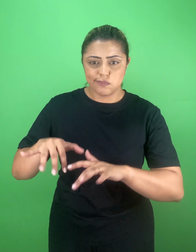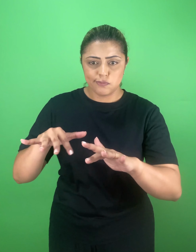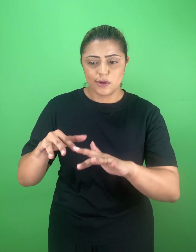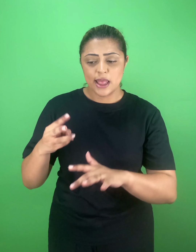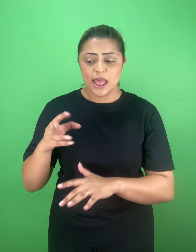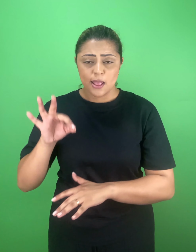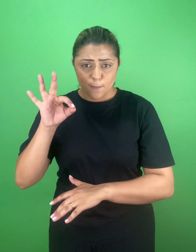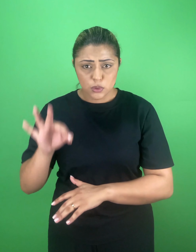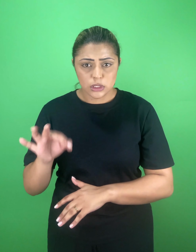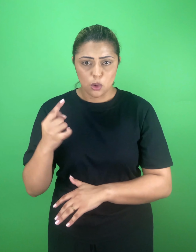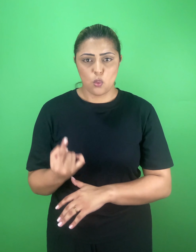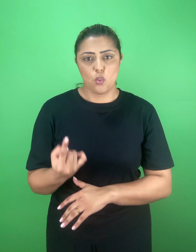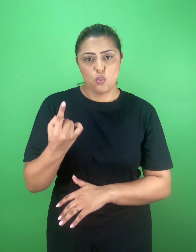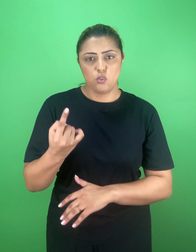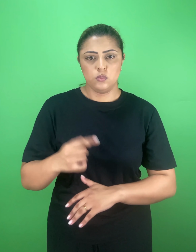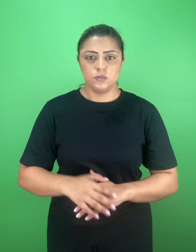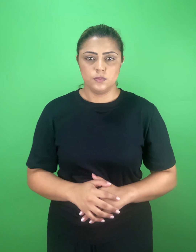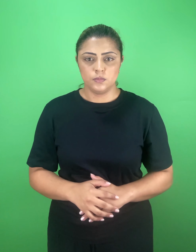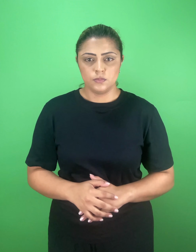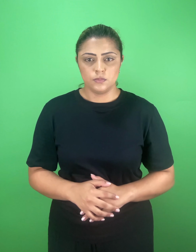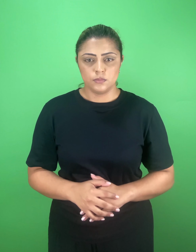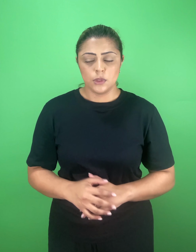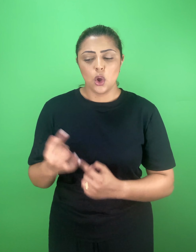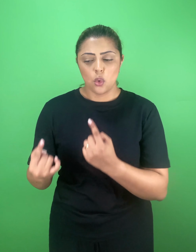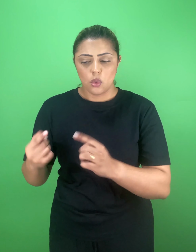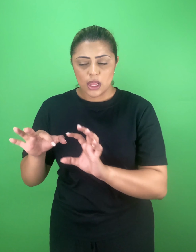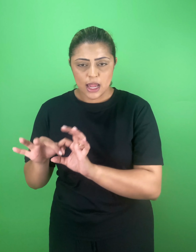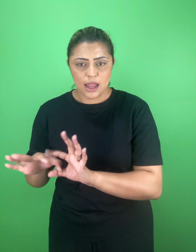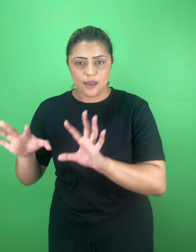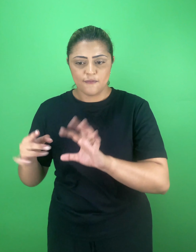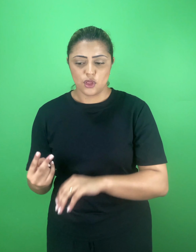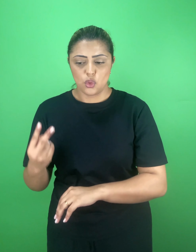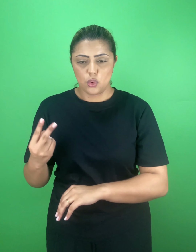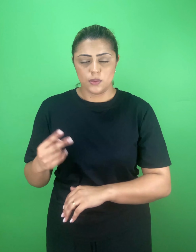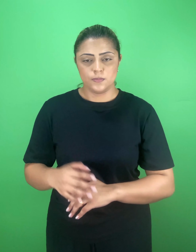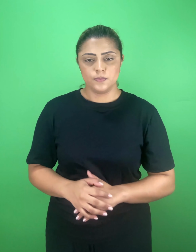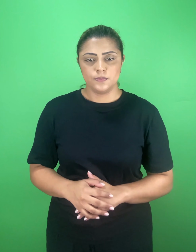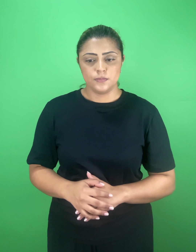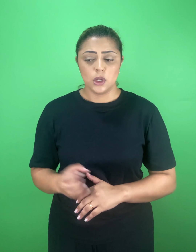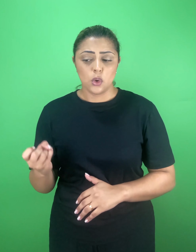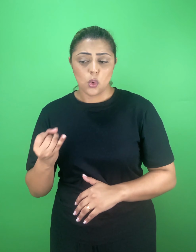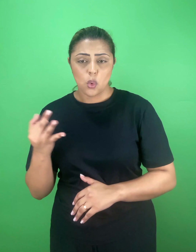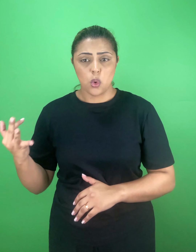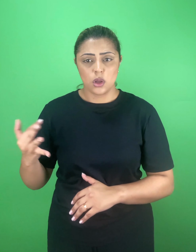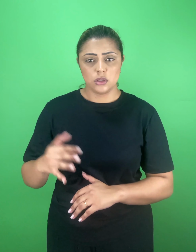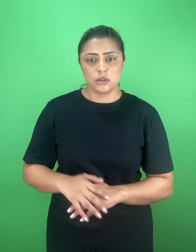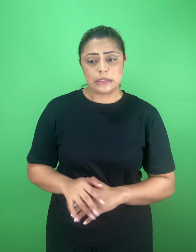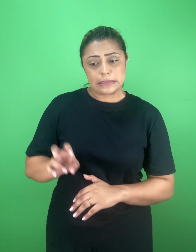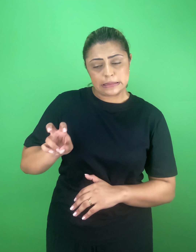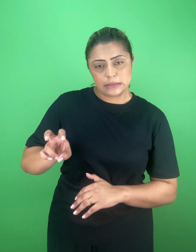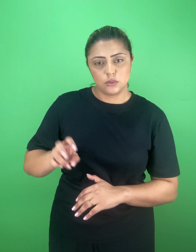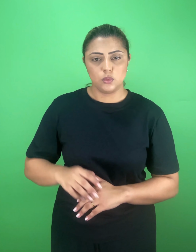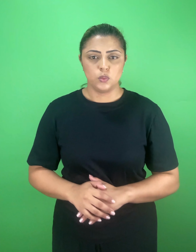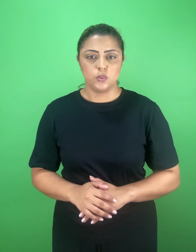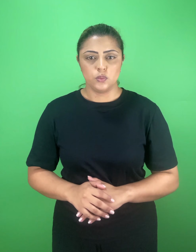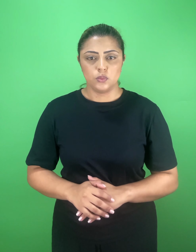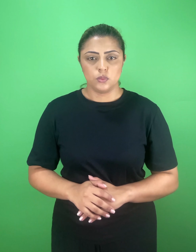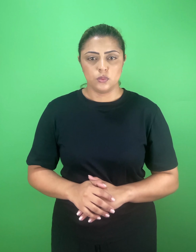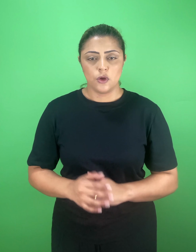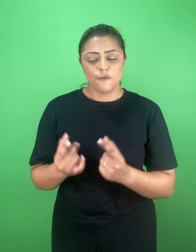1. Ampla concorrência 1. Quantidade 5. Valor R$ 30 mil R mil